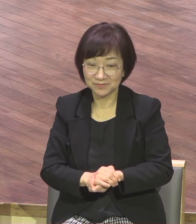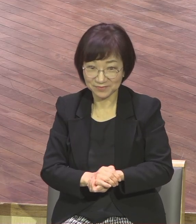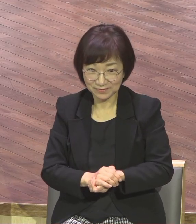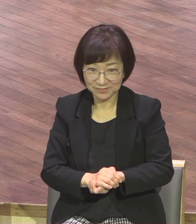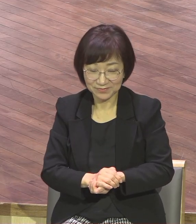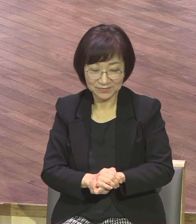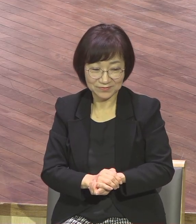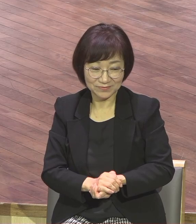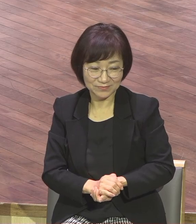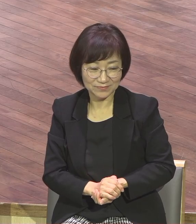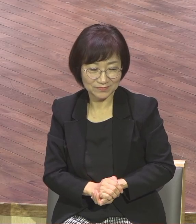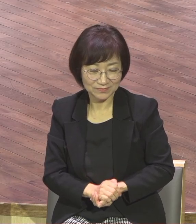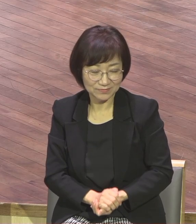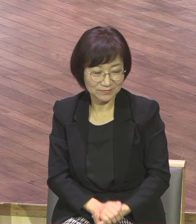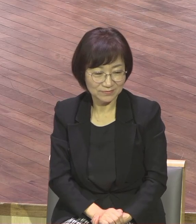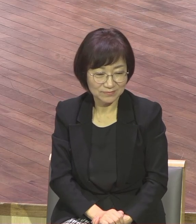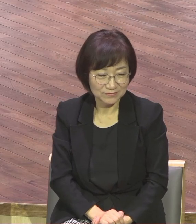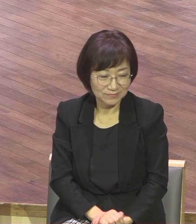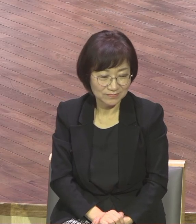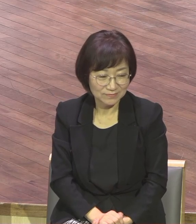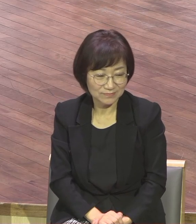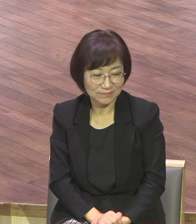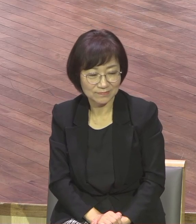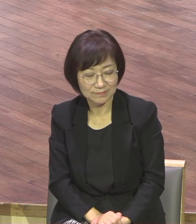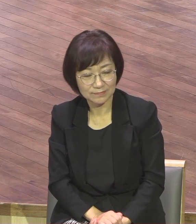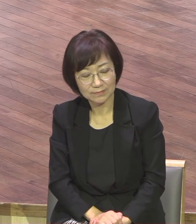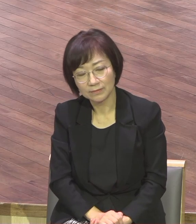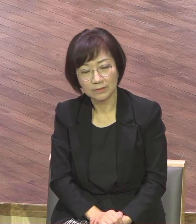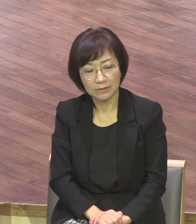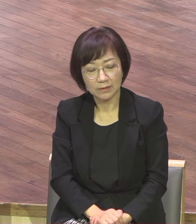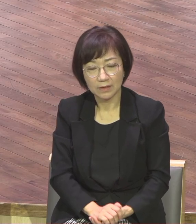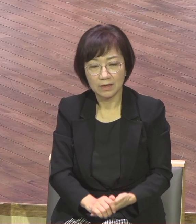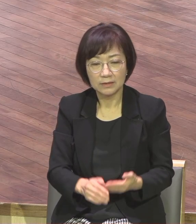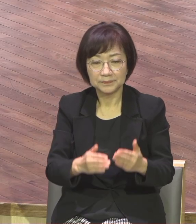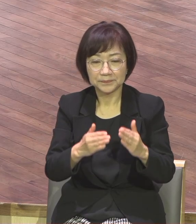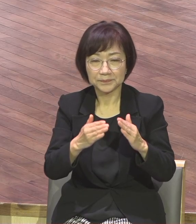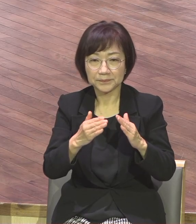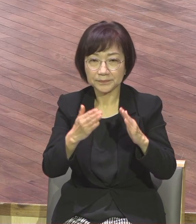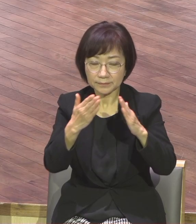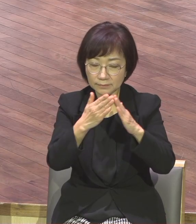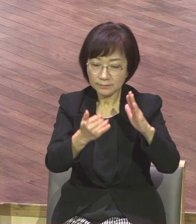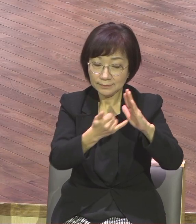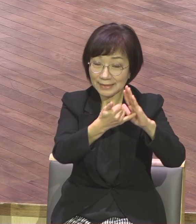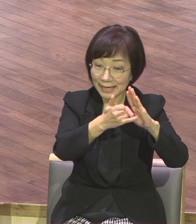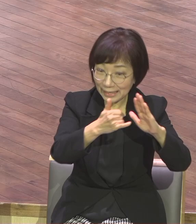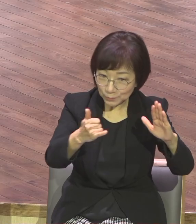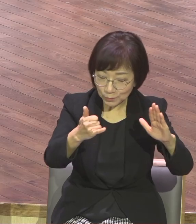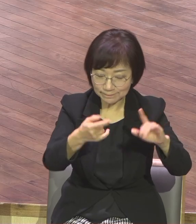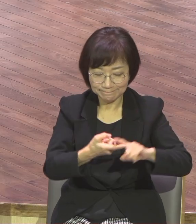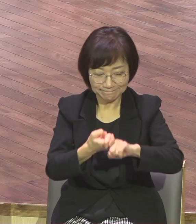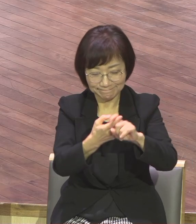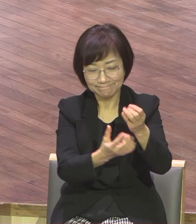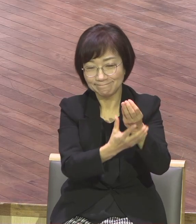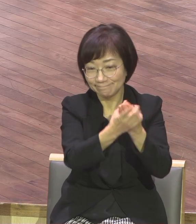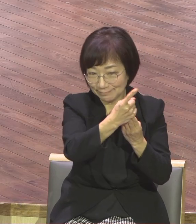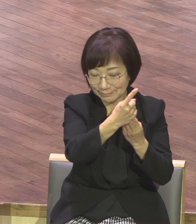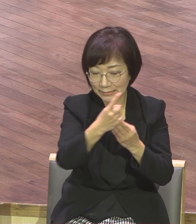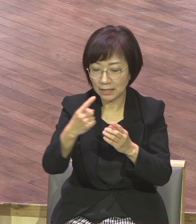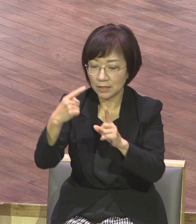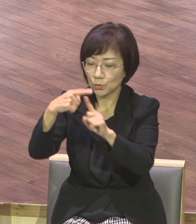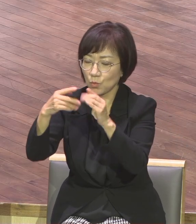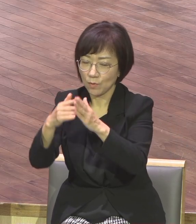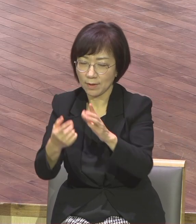딴말하고 이런 사람들이 늘 원리스를 깨거든요. 가정에도 그래 똑 하나가 원리스를 깨는 경우가 있단 말이에요.